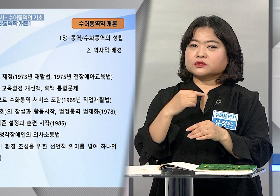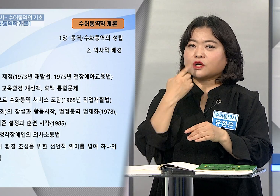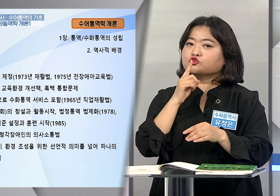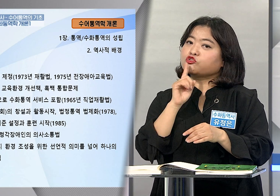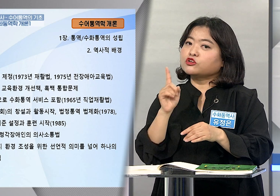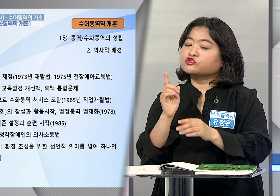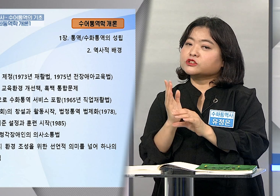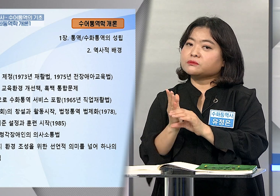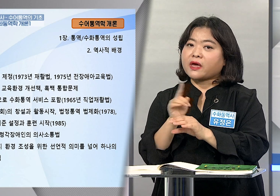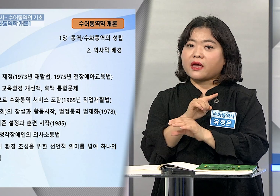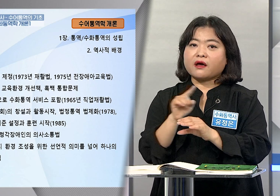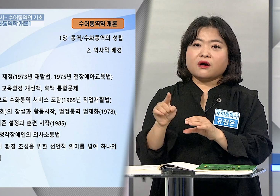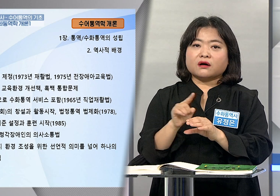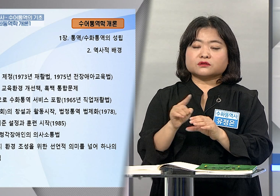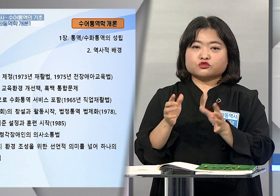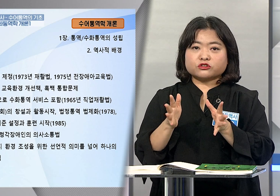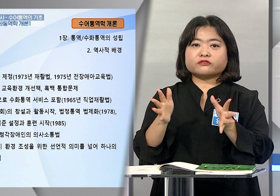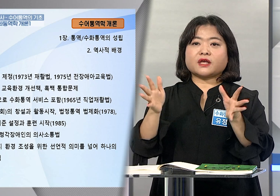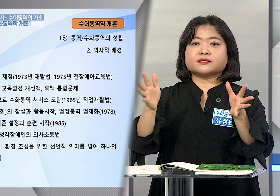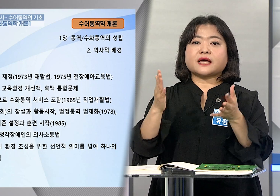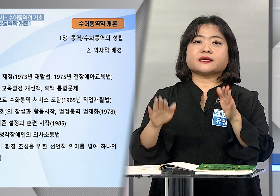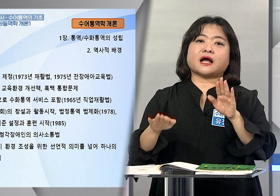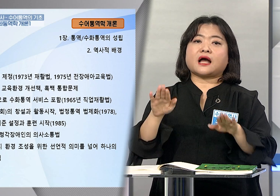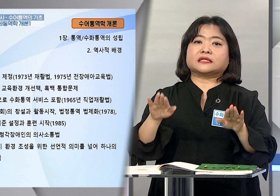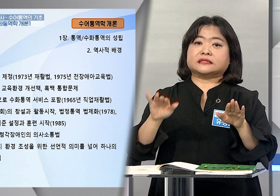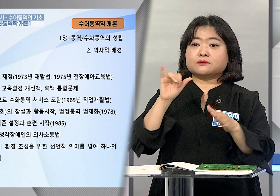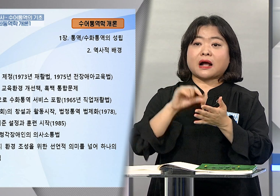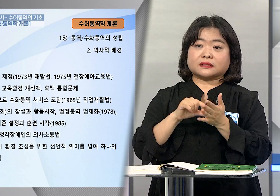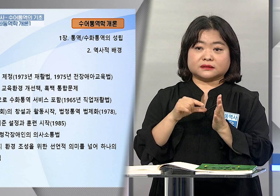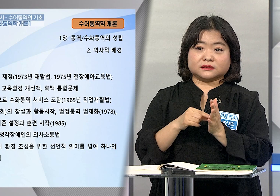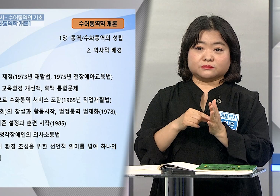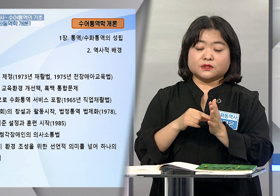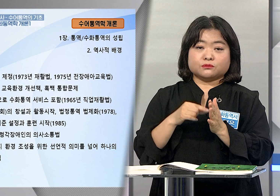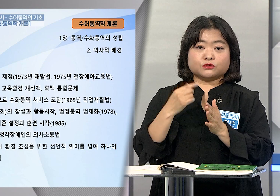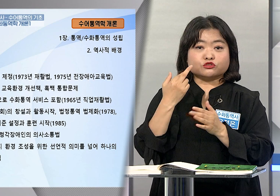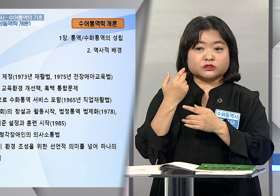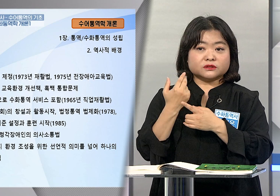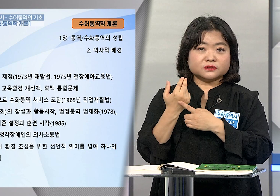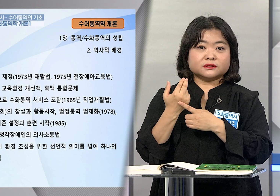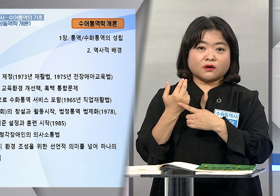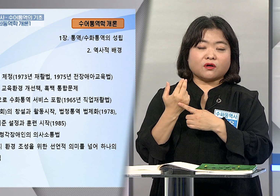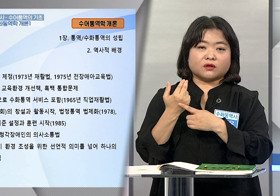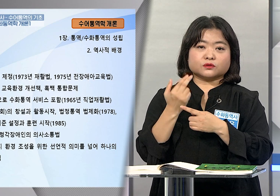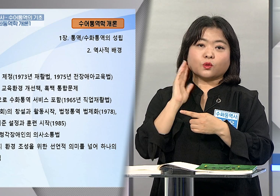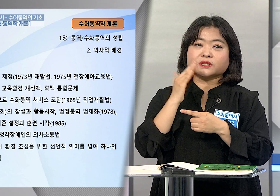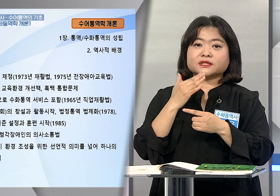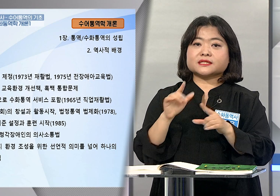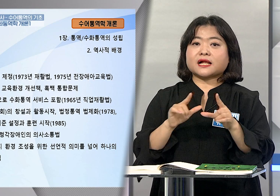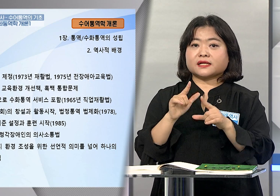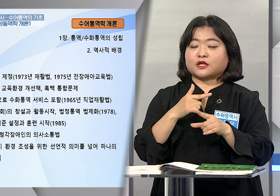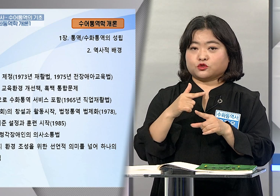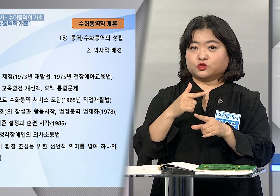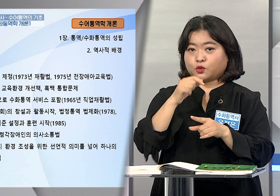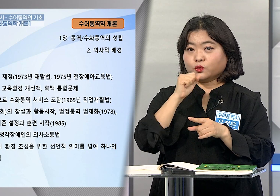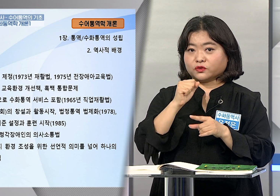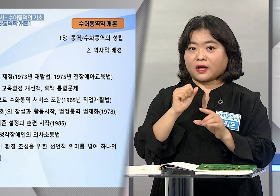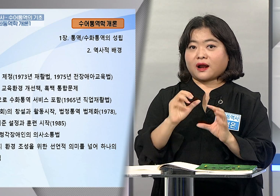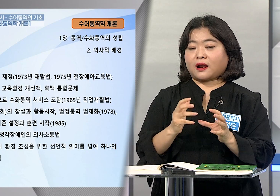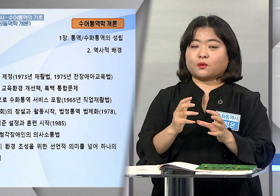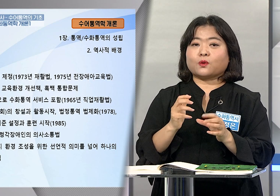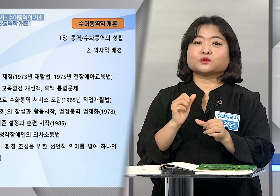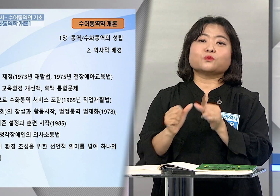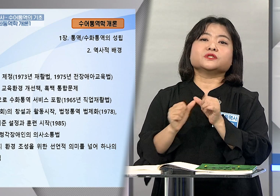또 그냥 구어 중심의 어떤 뚜렷한 차이가 있을 만큼 미국은 농인들이 살기 아주